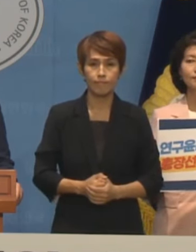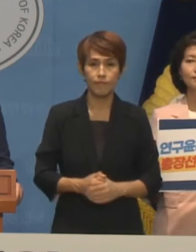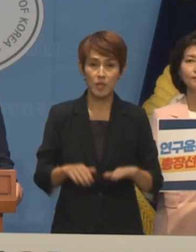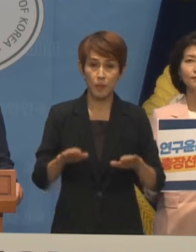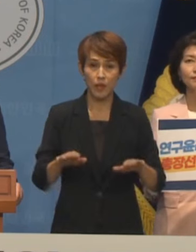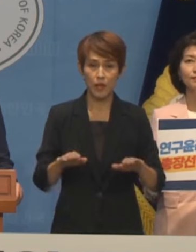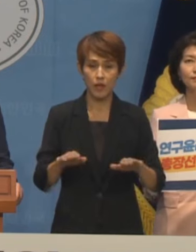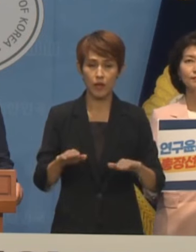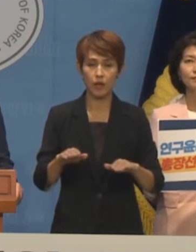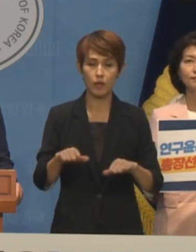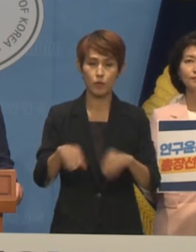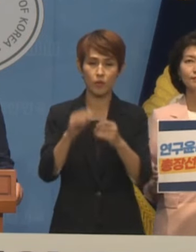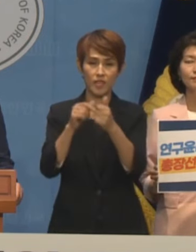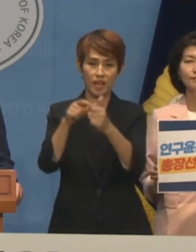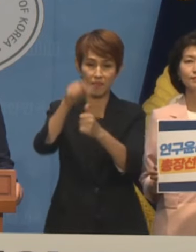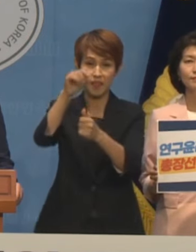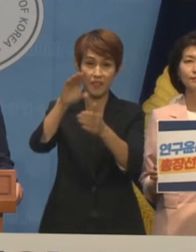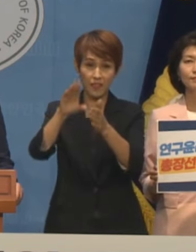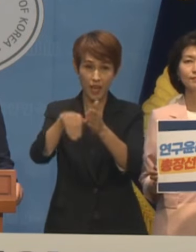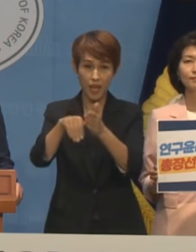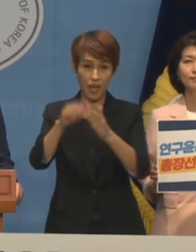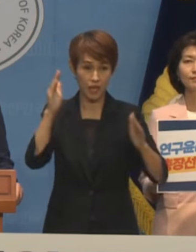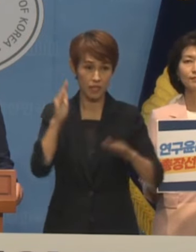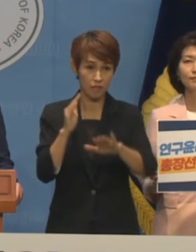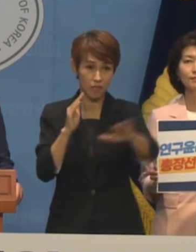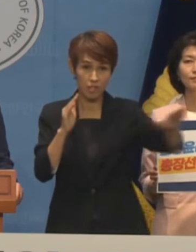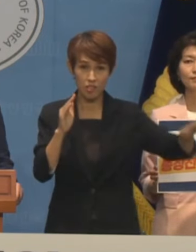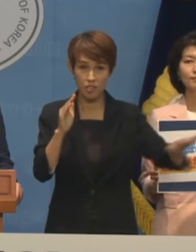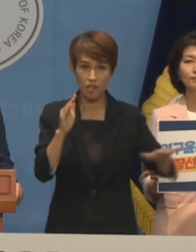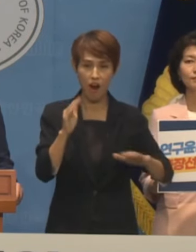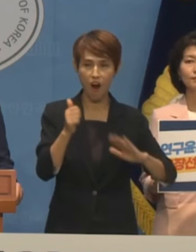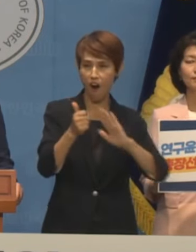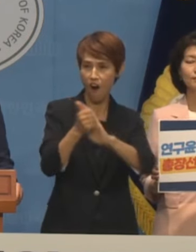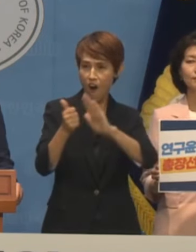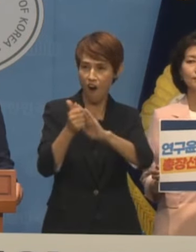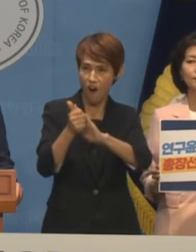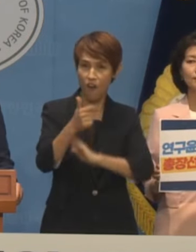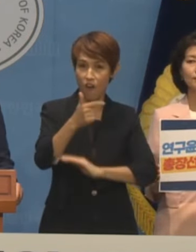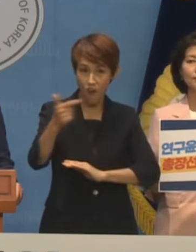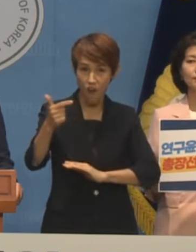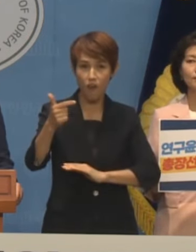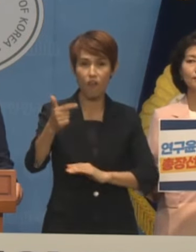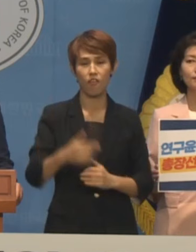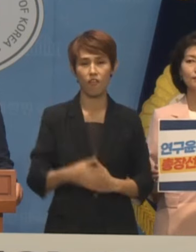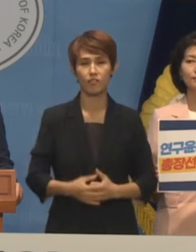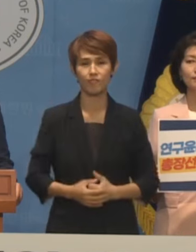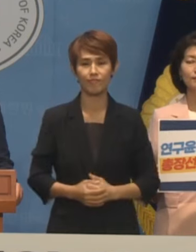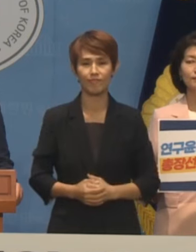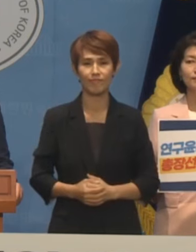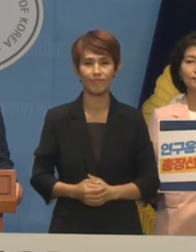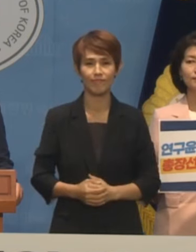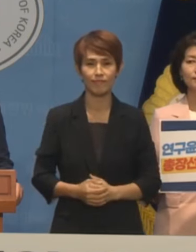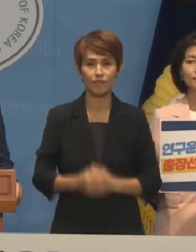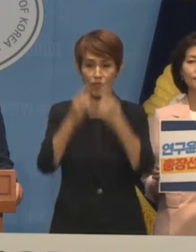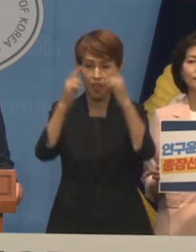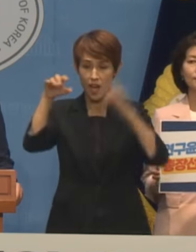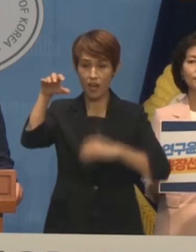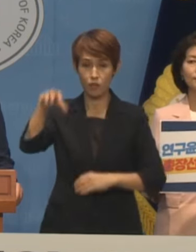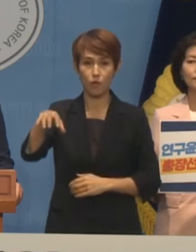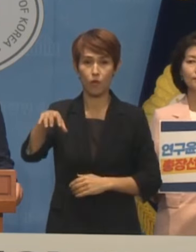이번 총장 선출에서 많은 학생들이 압도적인 지지를 모아준 것으로 알고 있습니다.